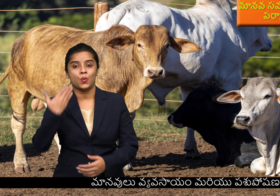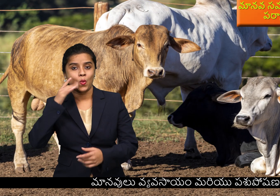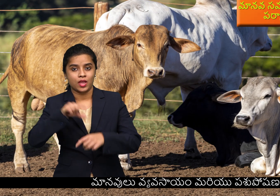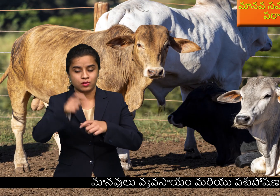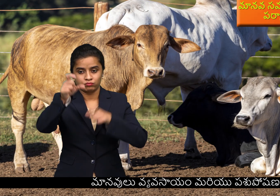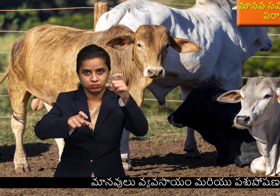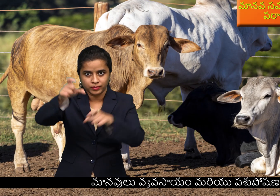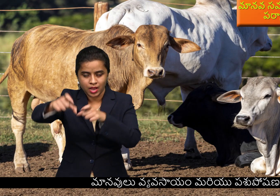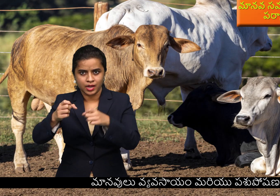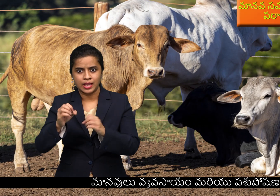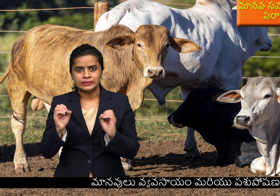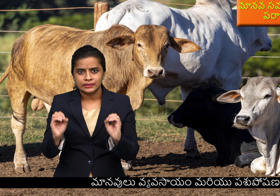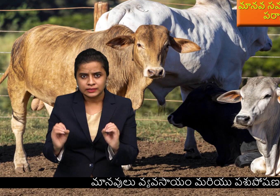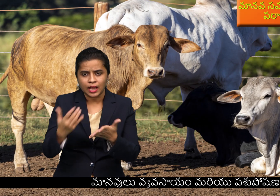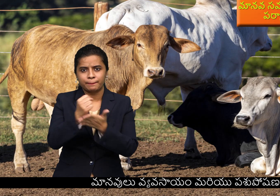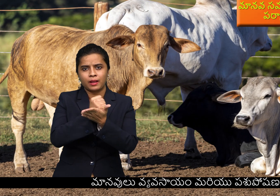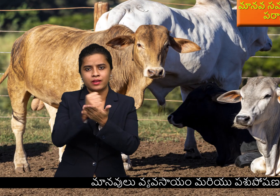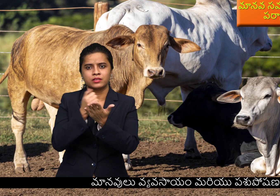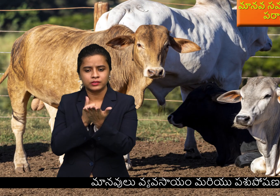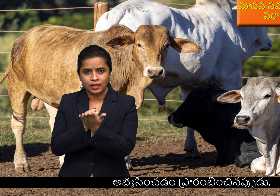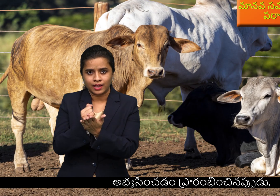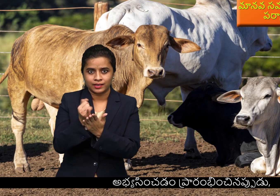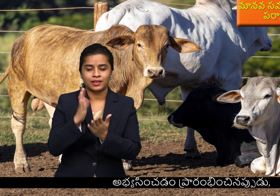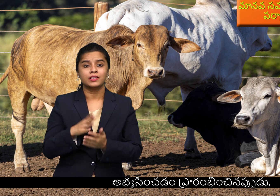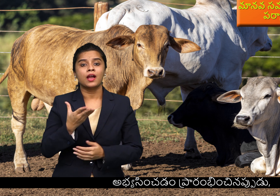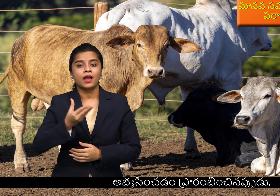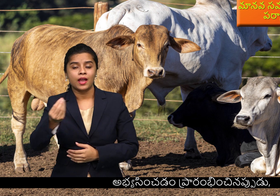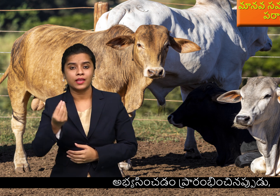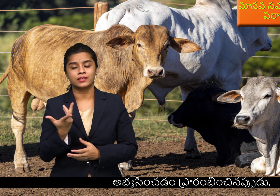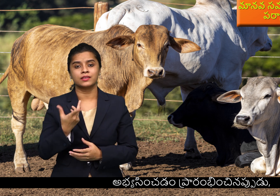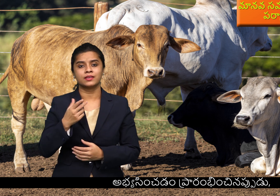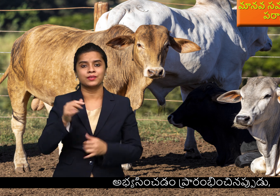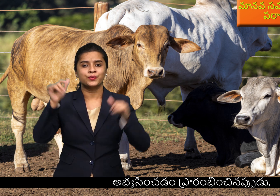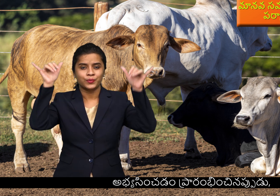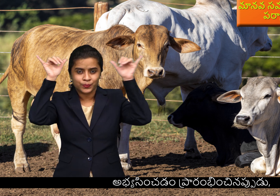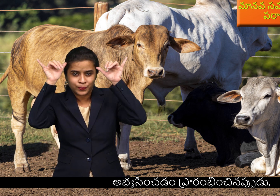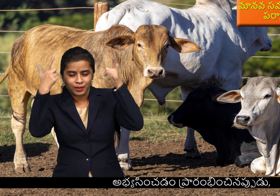మానవులు వ్యవసాయం మరియు పశు పోషణను అభ్యసించడం ప్రారంభించినప్పుడు